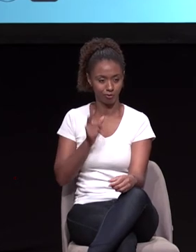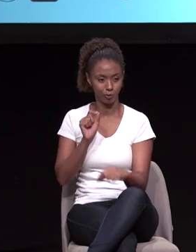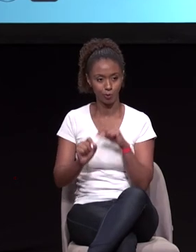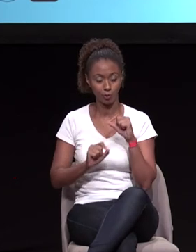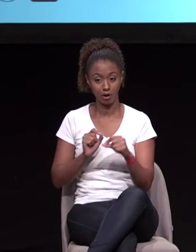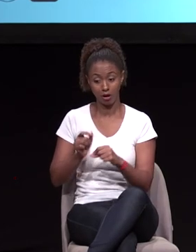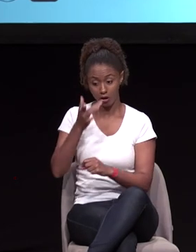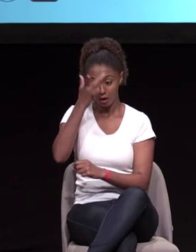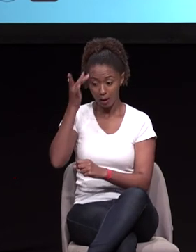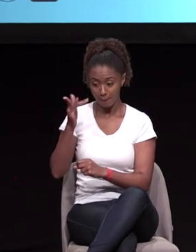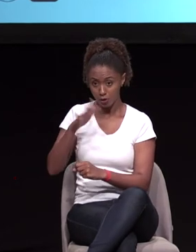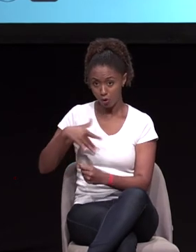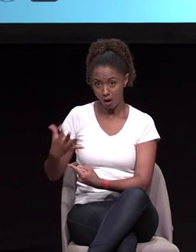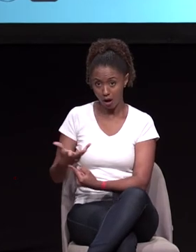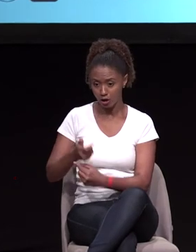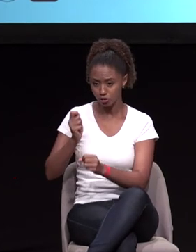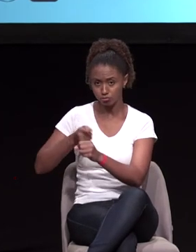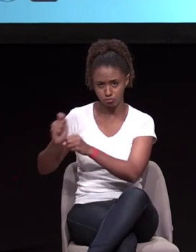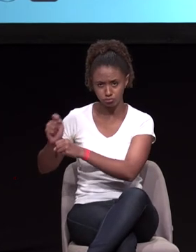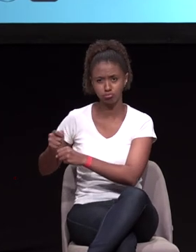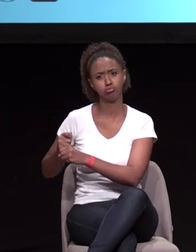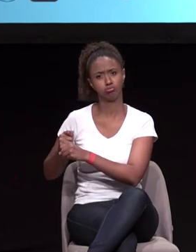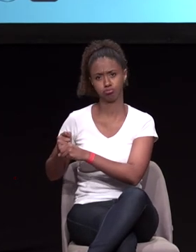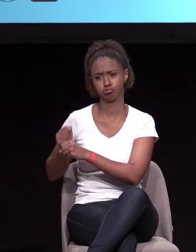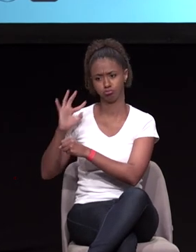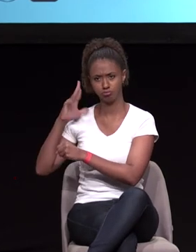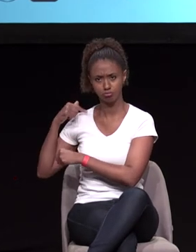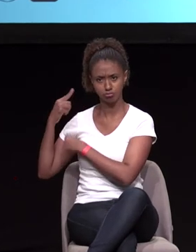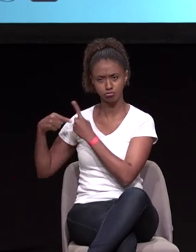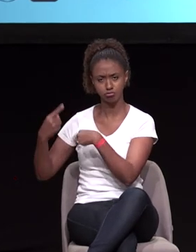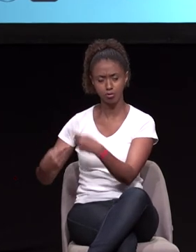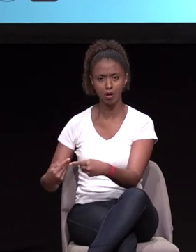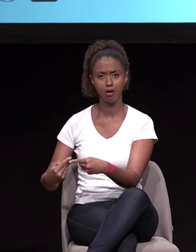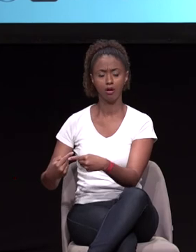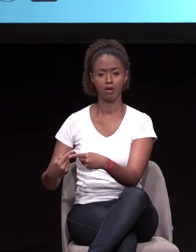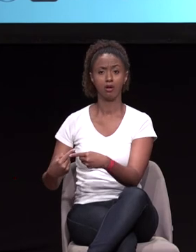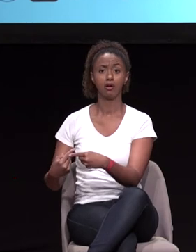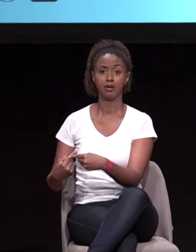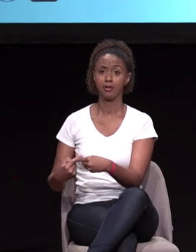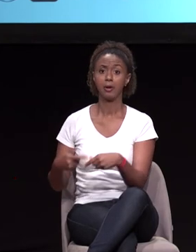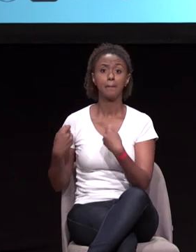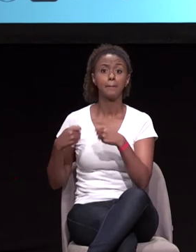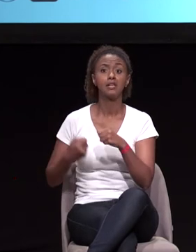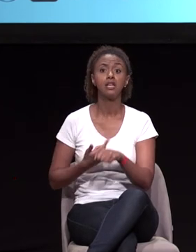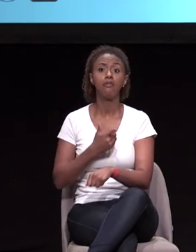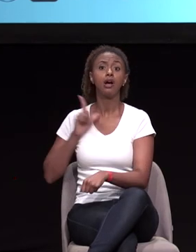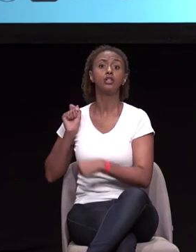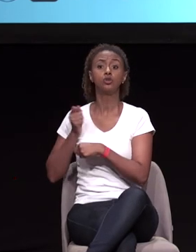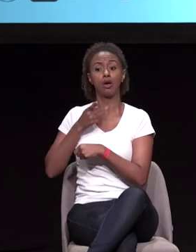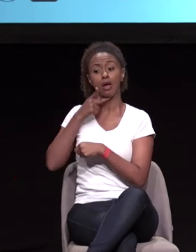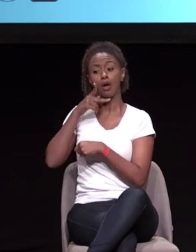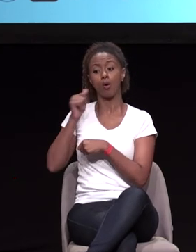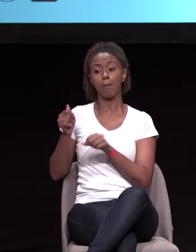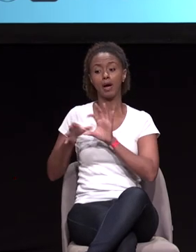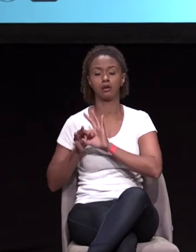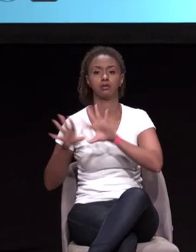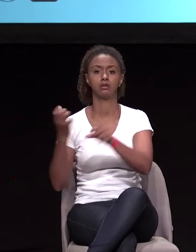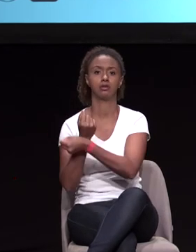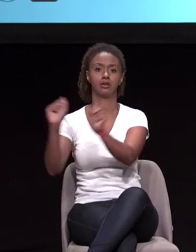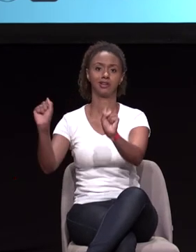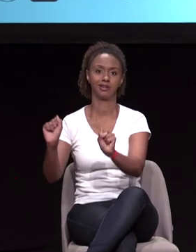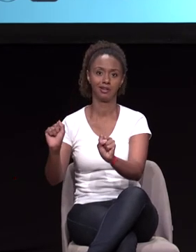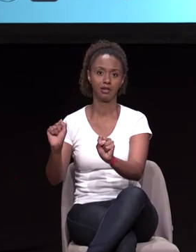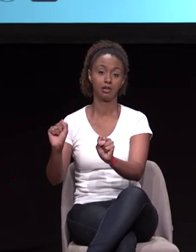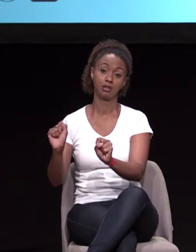artesão afrodescendente o negro mesmo fosse aceita de poder ele teria de ser alforriado pelo pai que é o que acontece quando jorginho